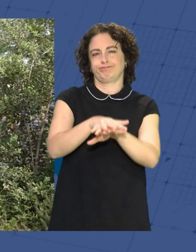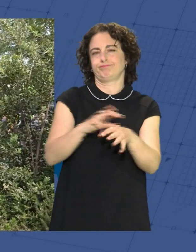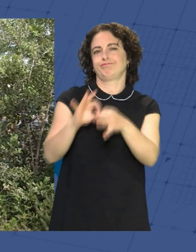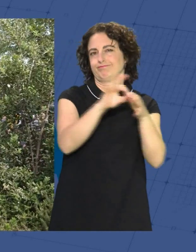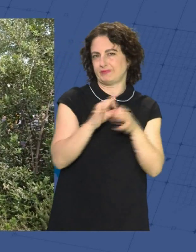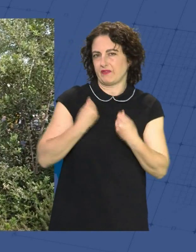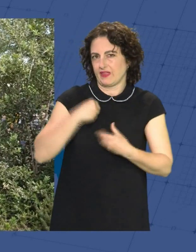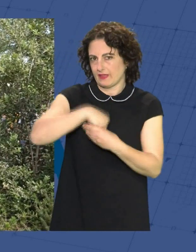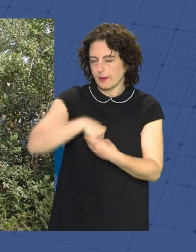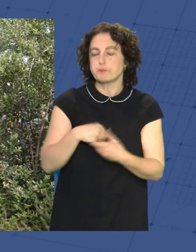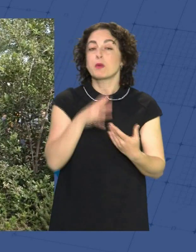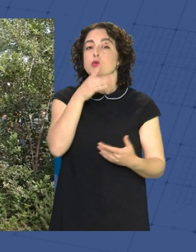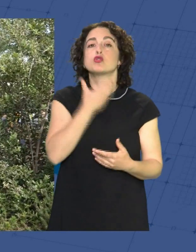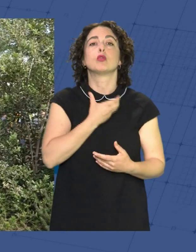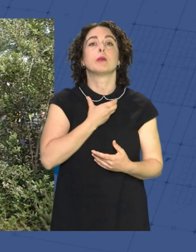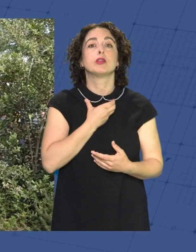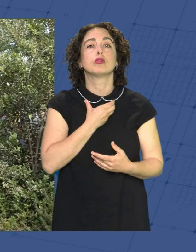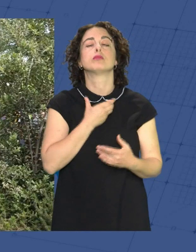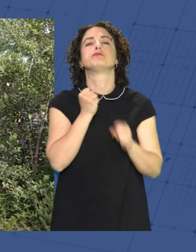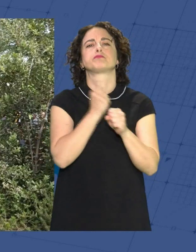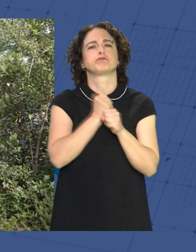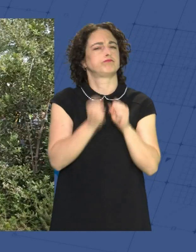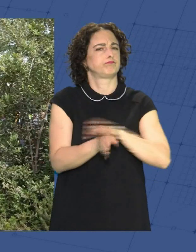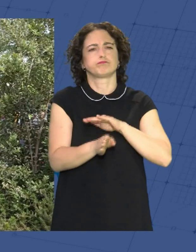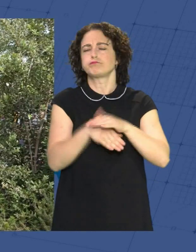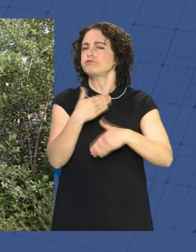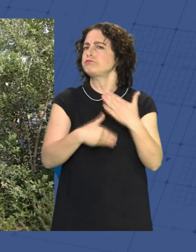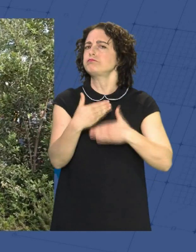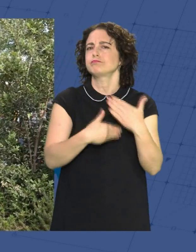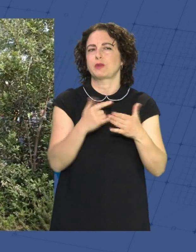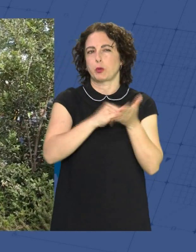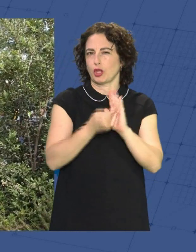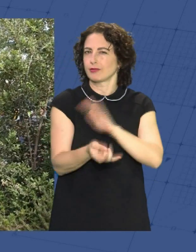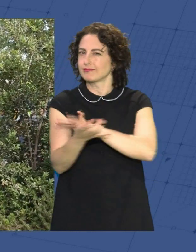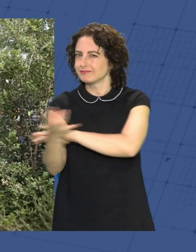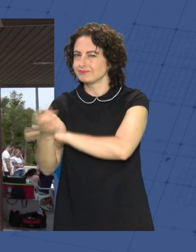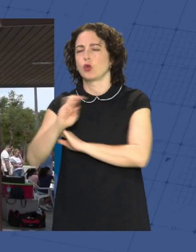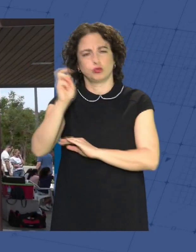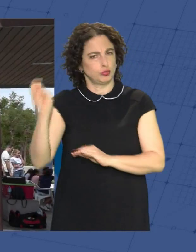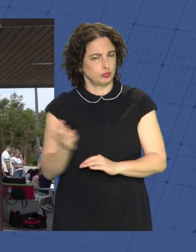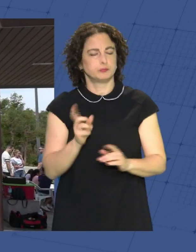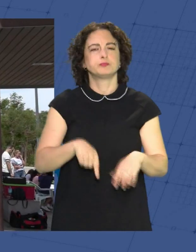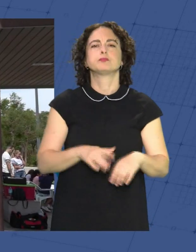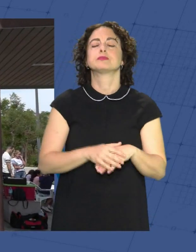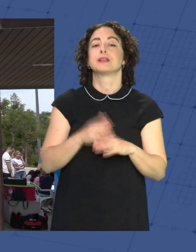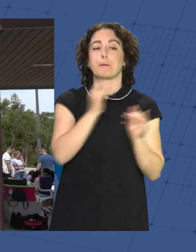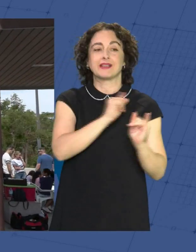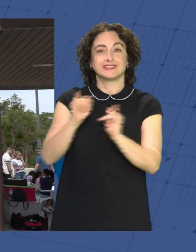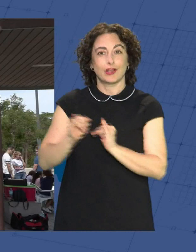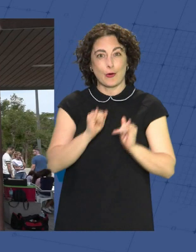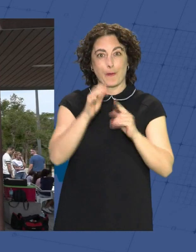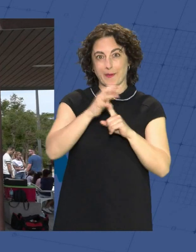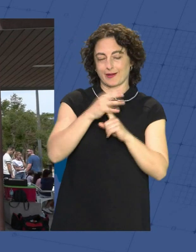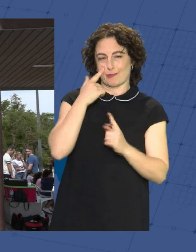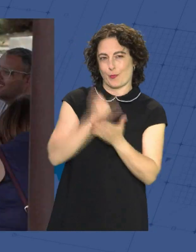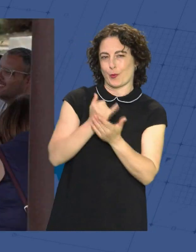vida, por eso el Ayuntamiento de Almería trabaja continuamente con estos proyectos además de otros muchos. Un paseo por el parque de las familias permitía